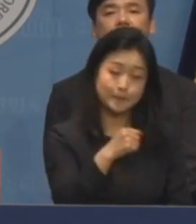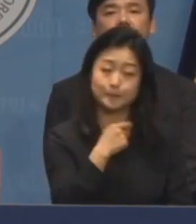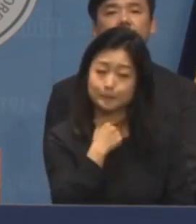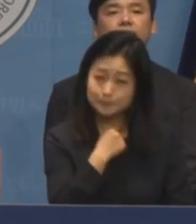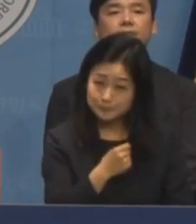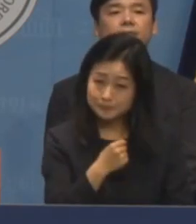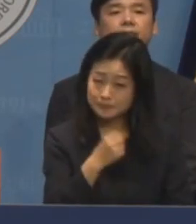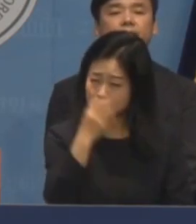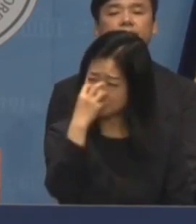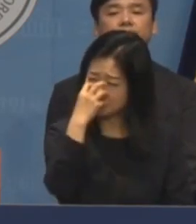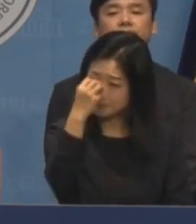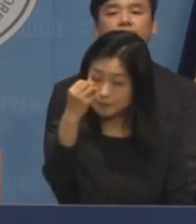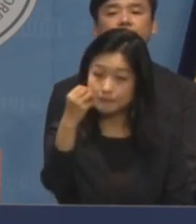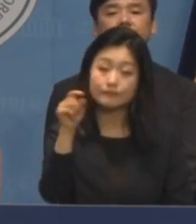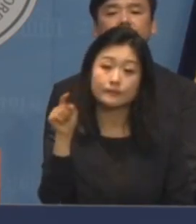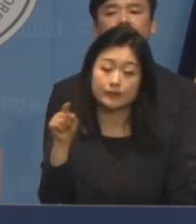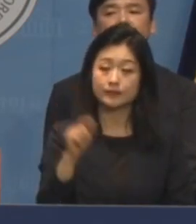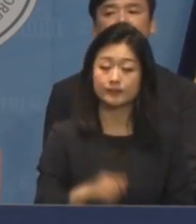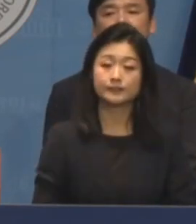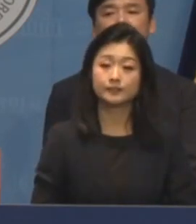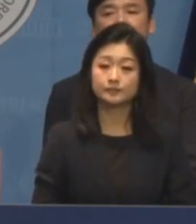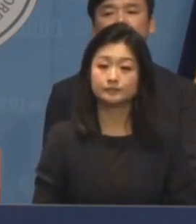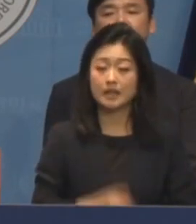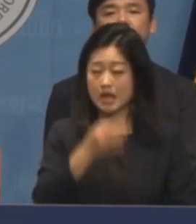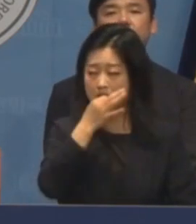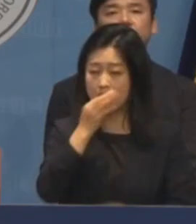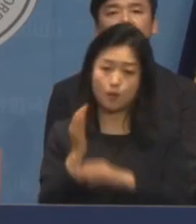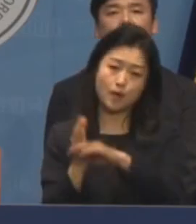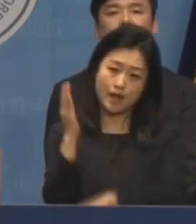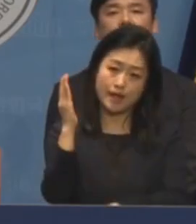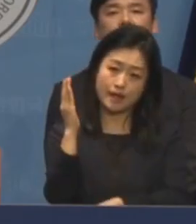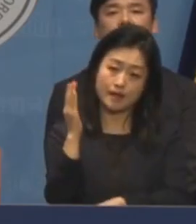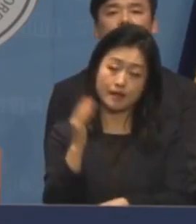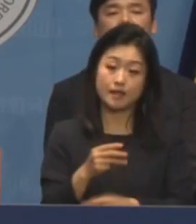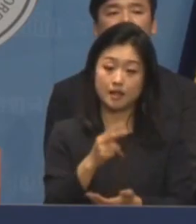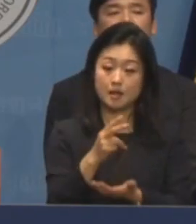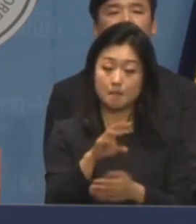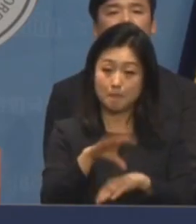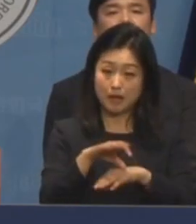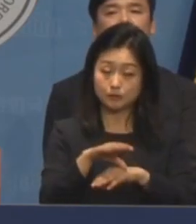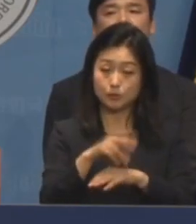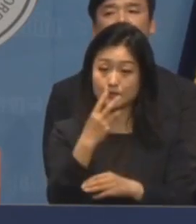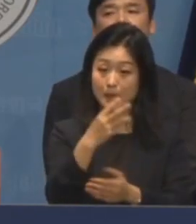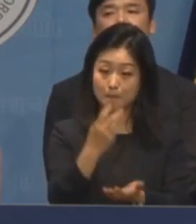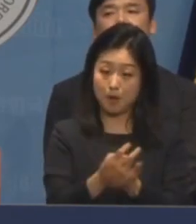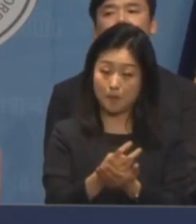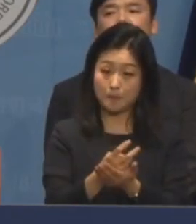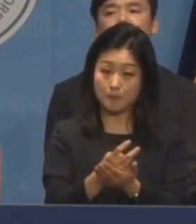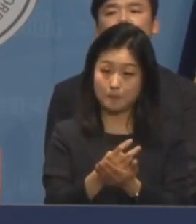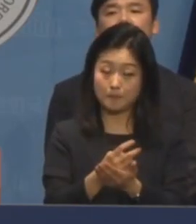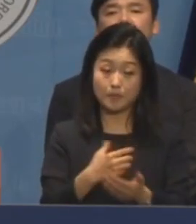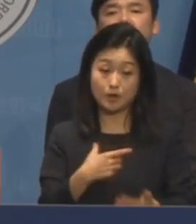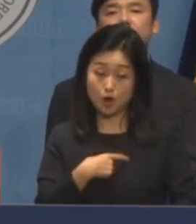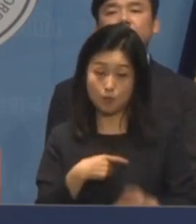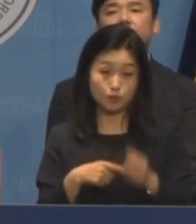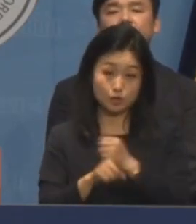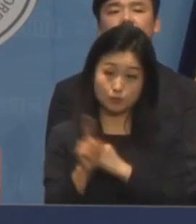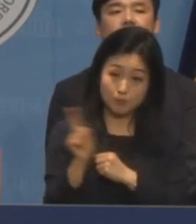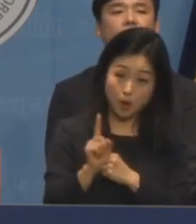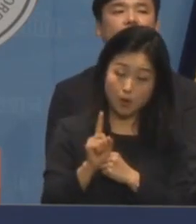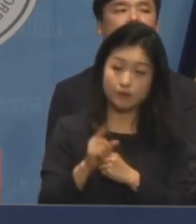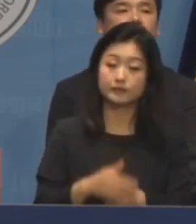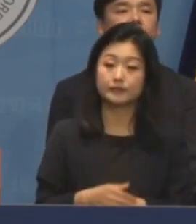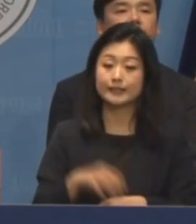장악하겠다는 오기이고 과욕 때문입니다. 그들이 방송사법 개정을 거부하면서 내세웠던 공정의 실체는